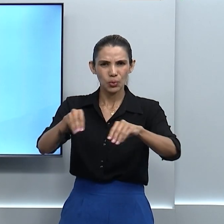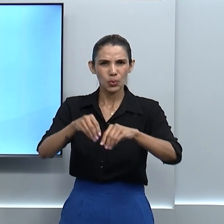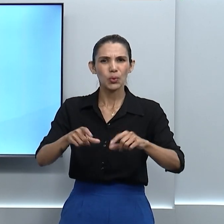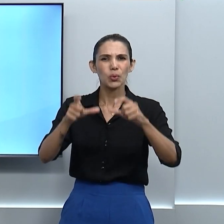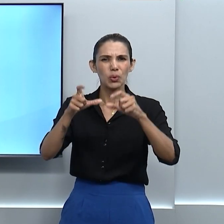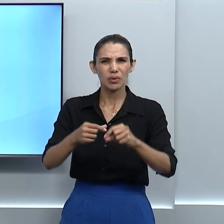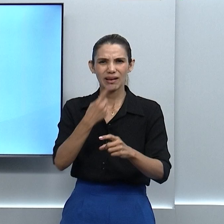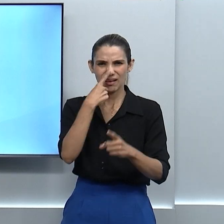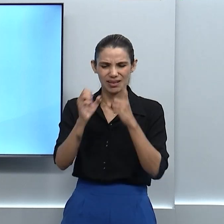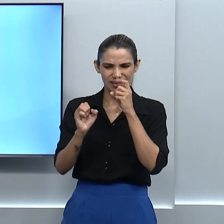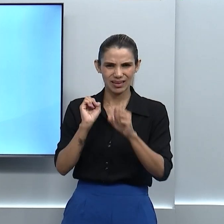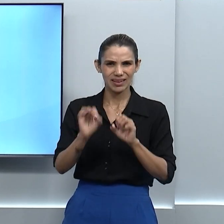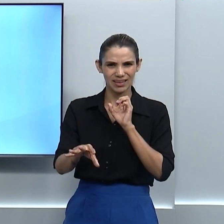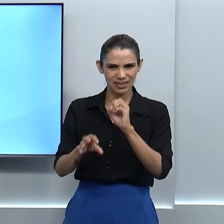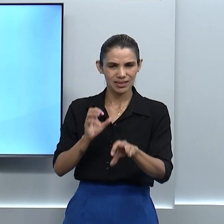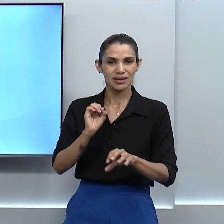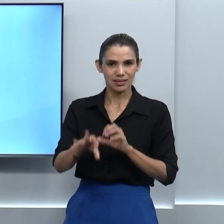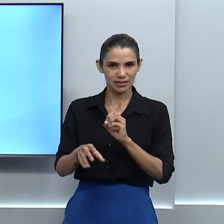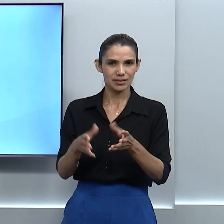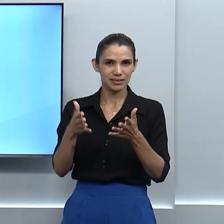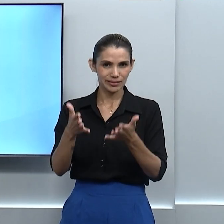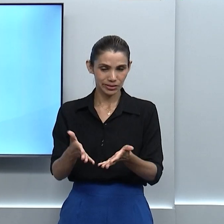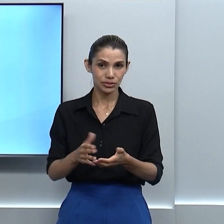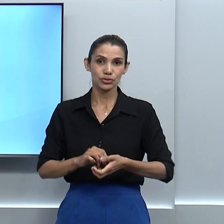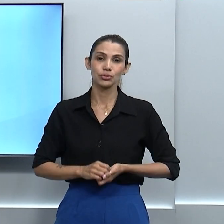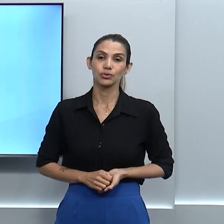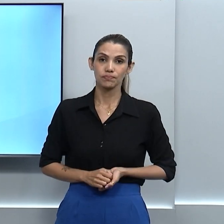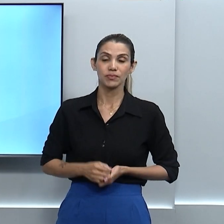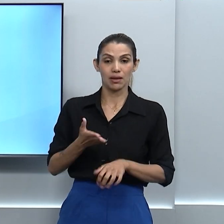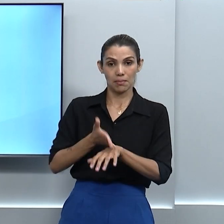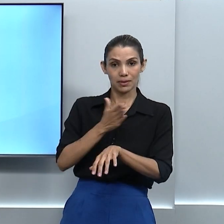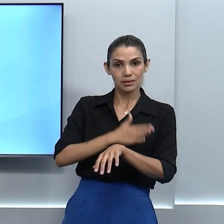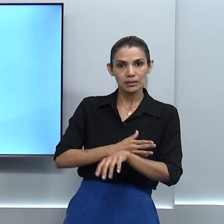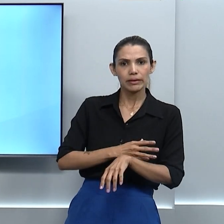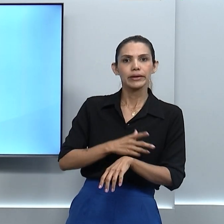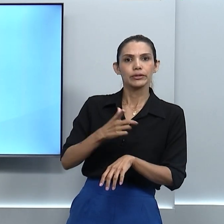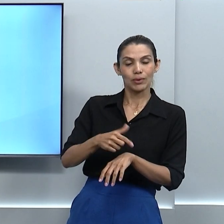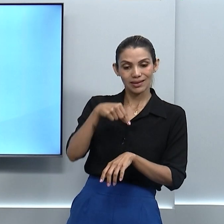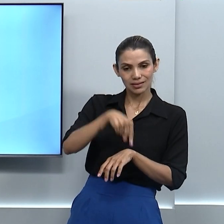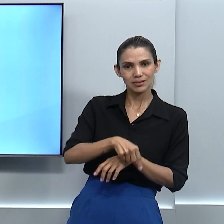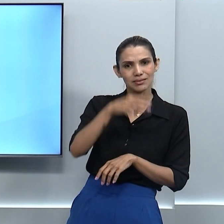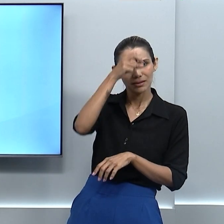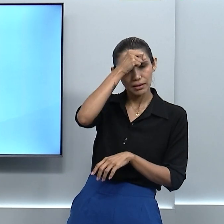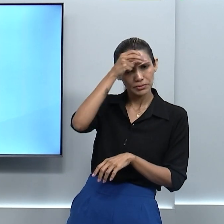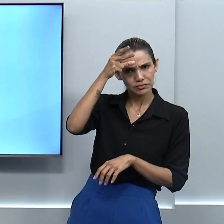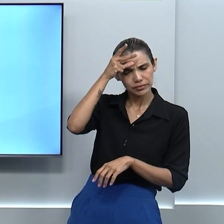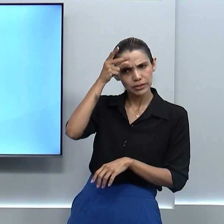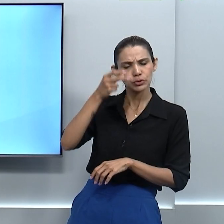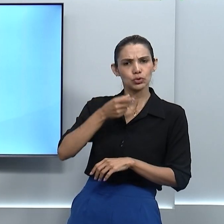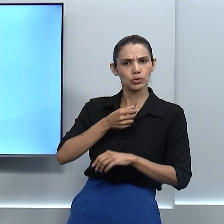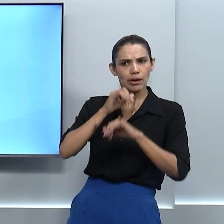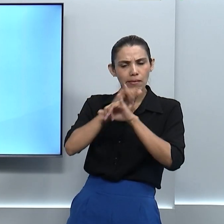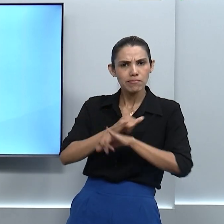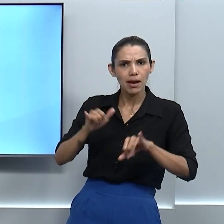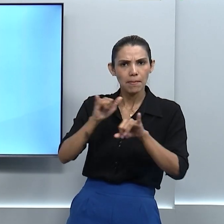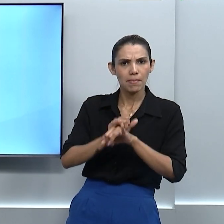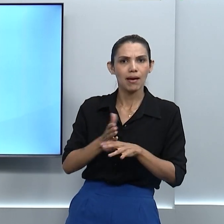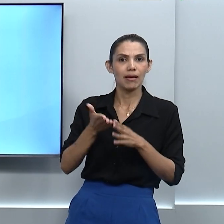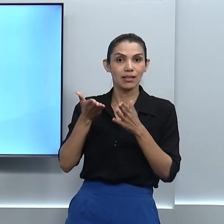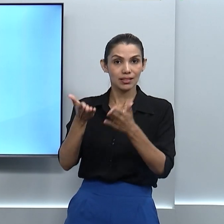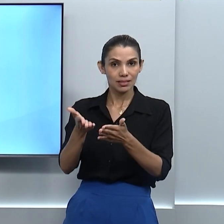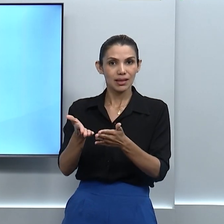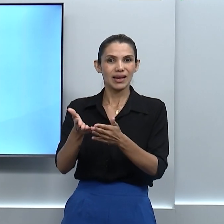Goiânia. Essa decisão veio depois de uma alegação do município de que a execução,